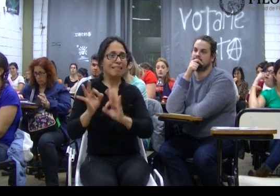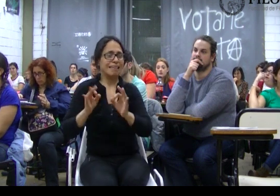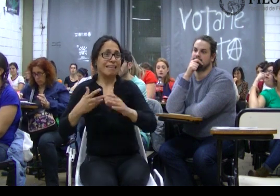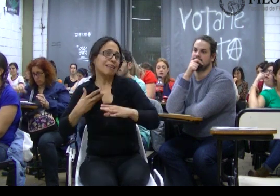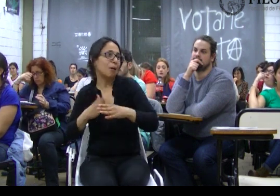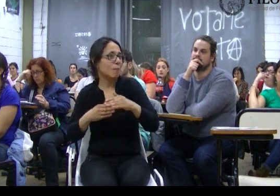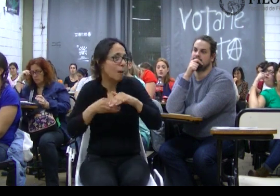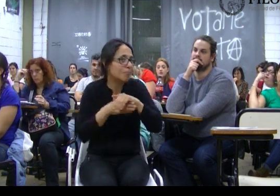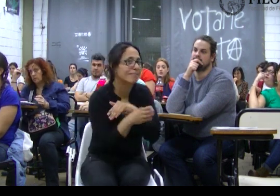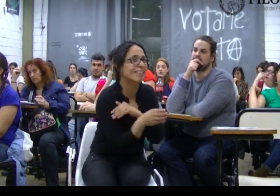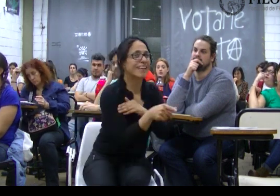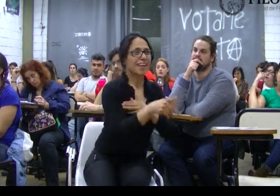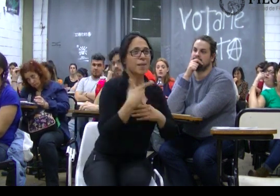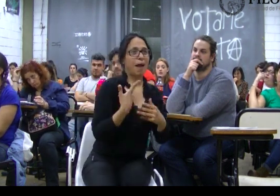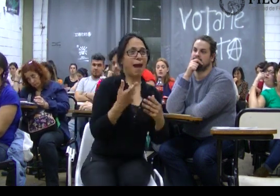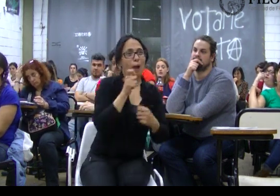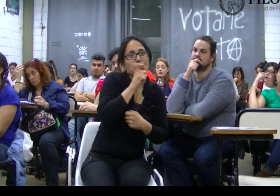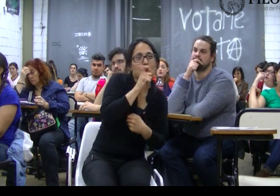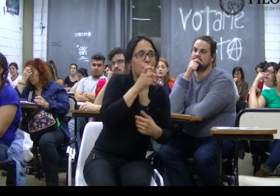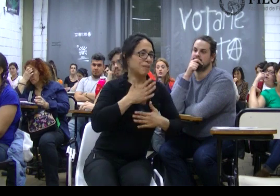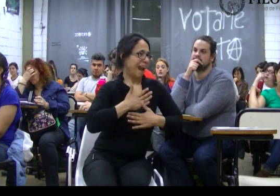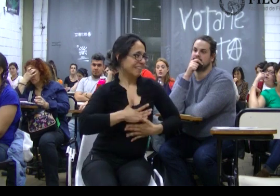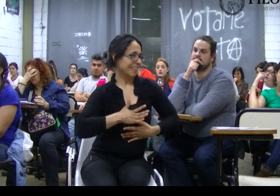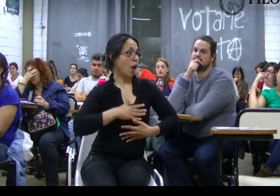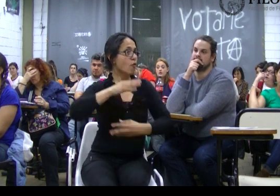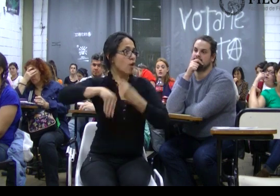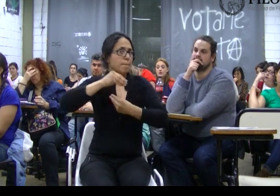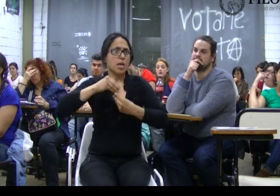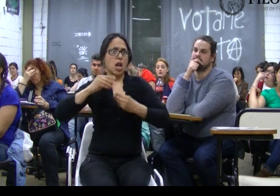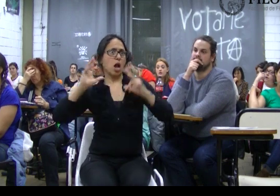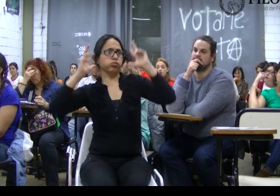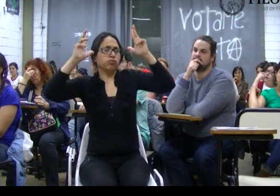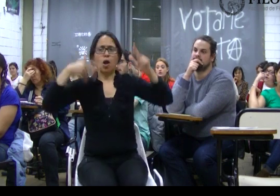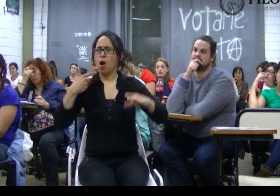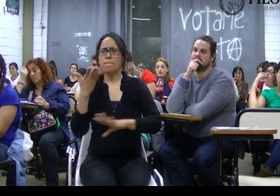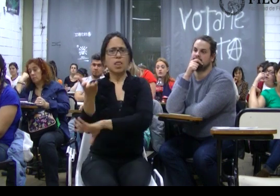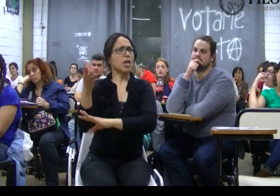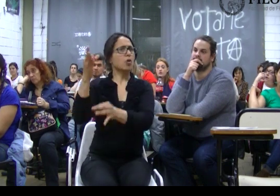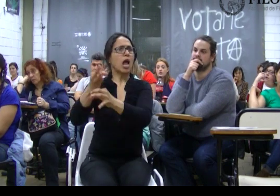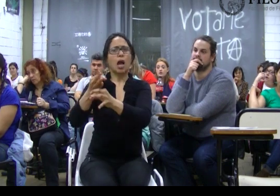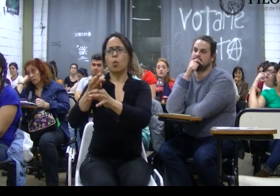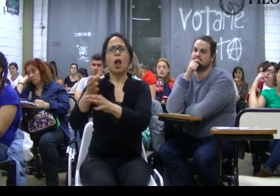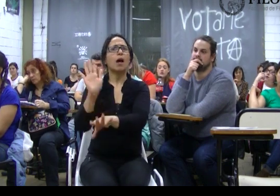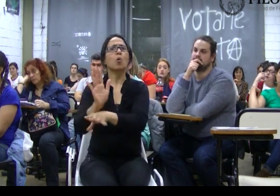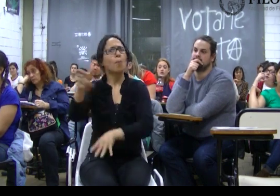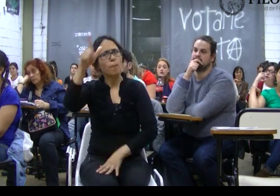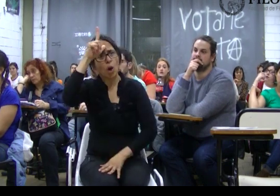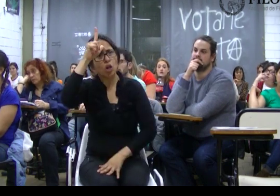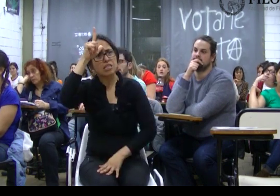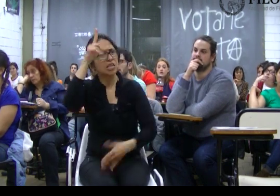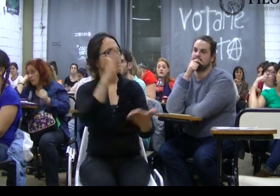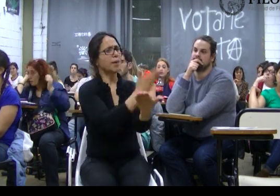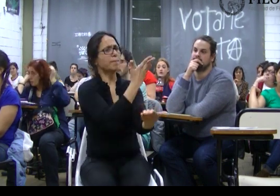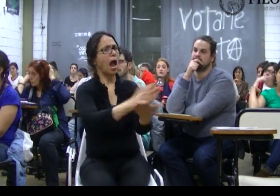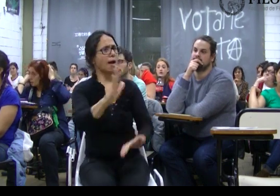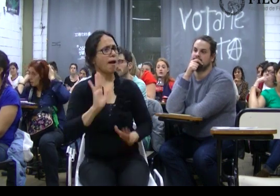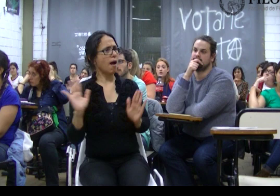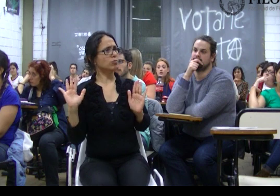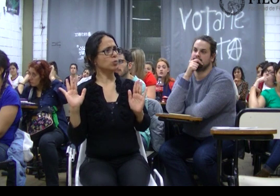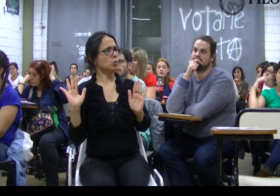besos en paz. Fueron descubiertas, las familias pusieron el grito, le pidieron a la escuela que actúe como guardia de policía y que separe a las